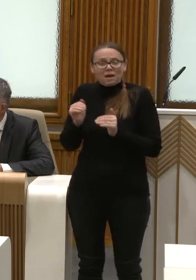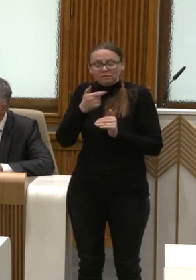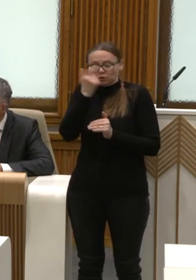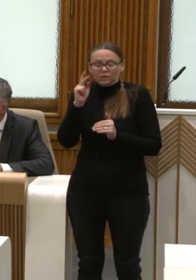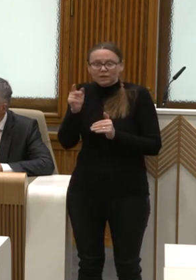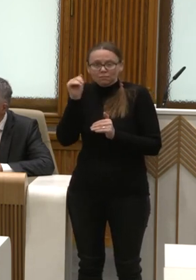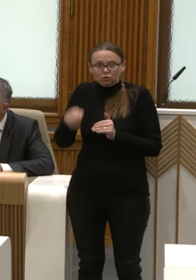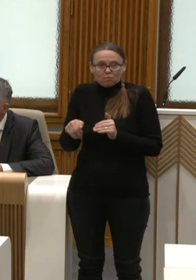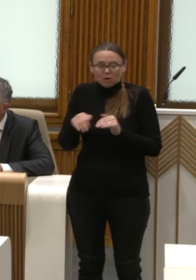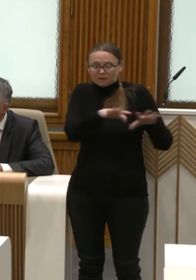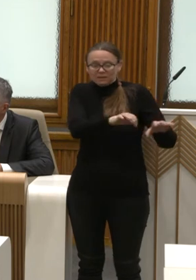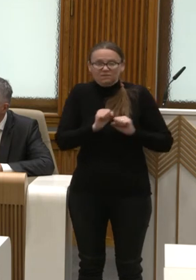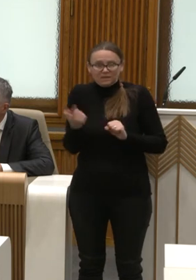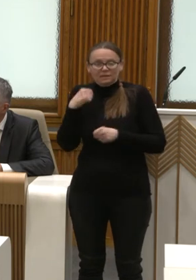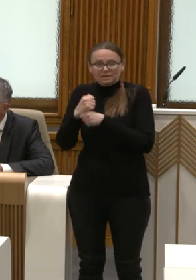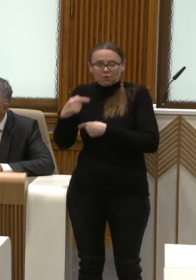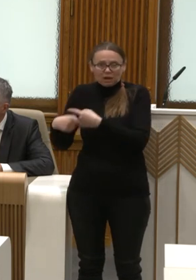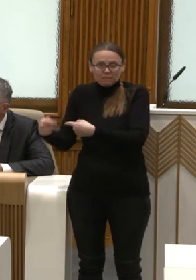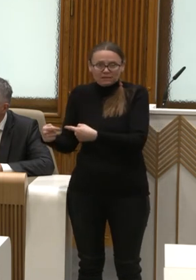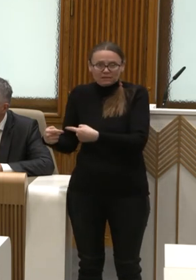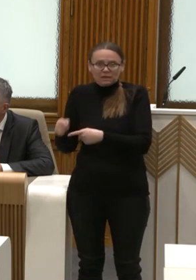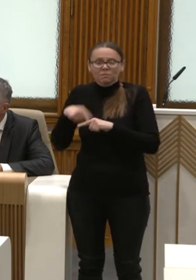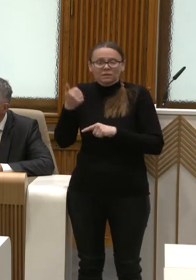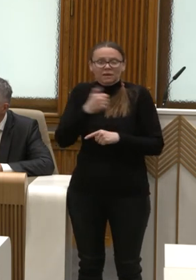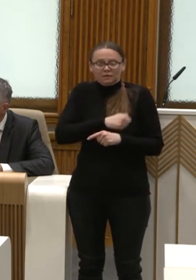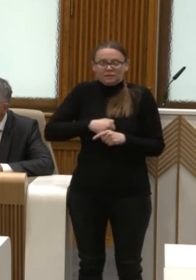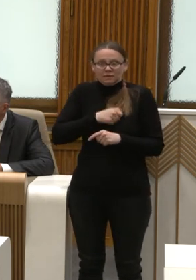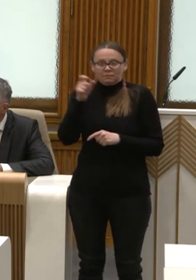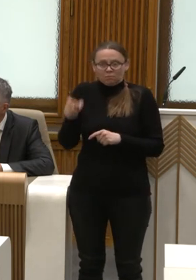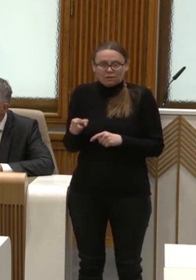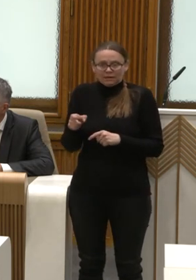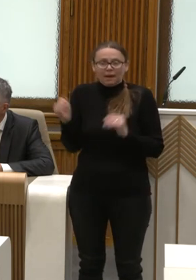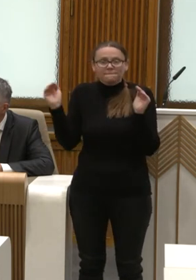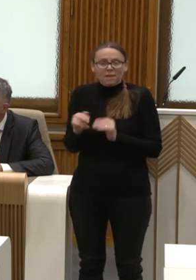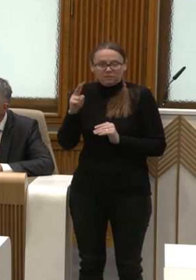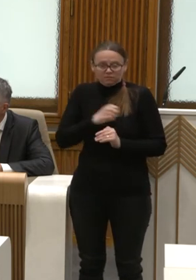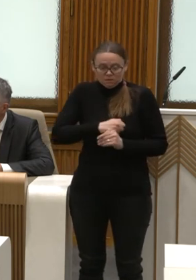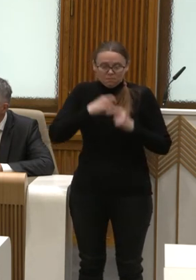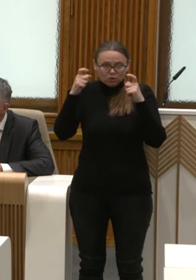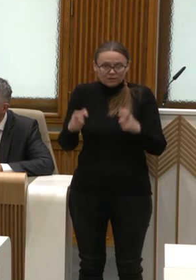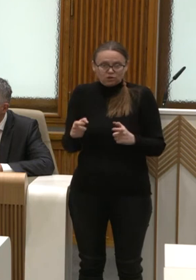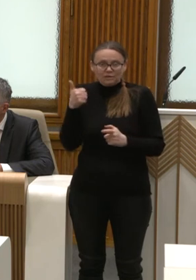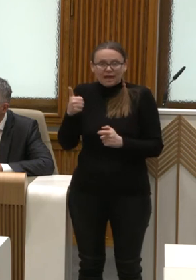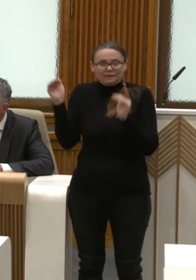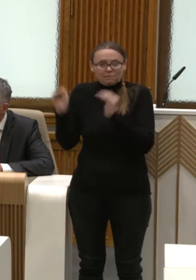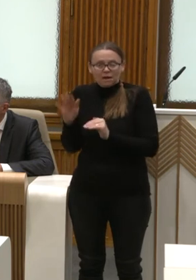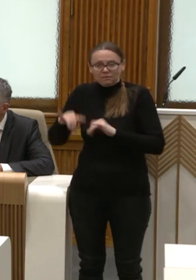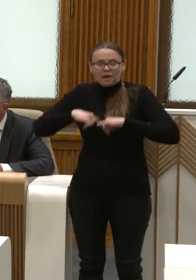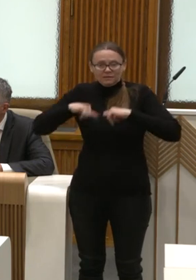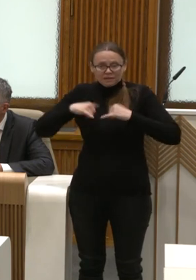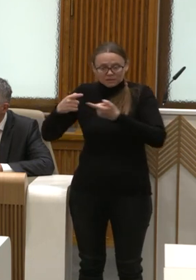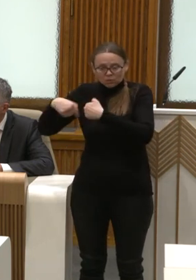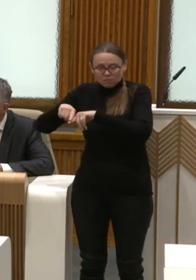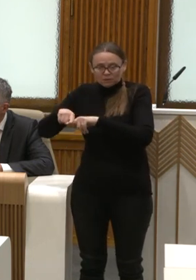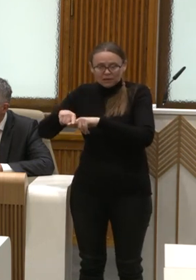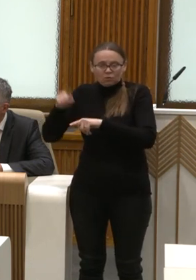biti izuzeti iz delovnega procesa, potem en bolnik, torej bolnik manj v bolnišnici, bolnik manj na intenzivnem oddelku